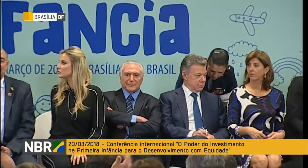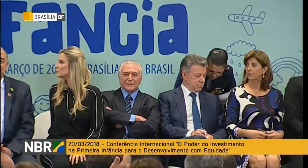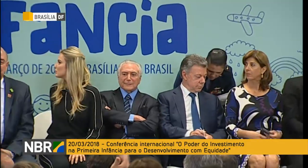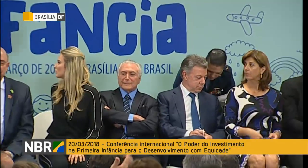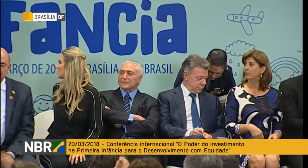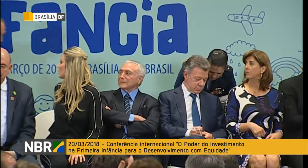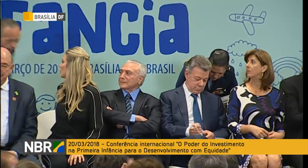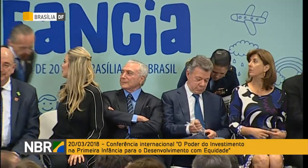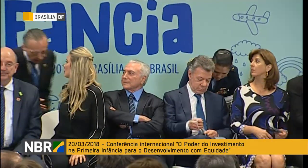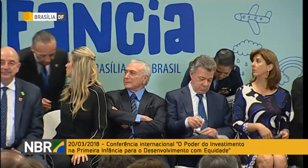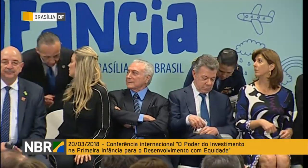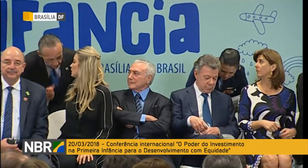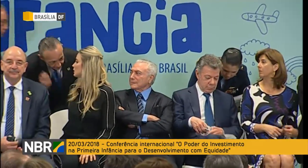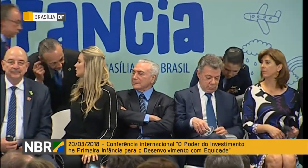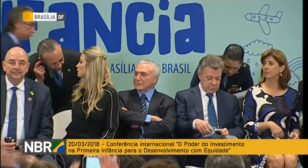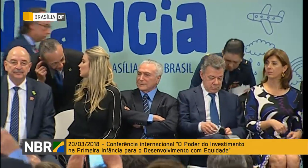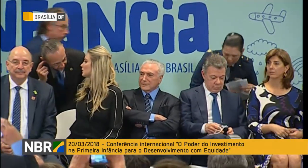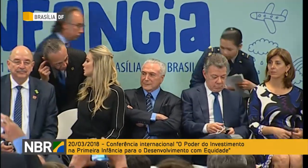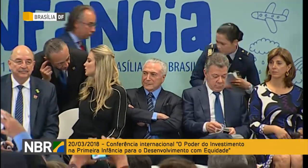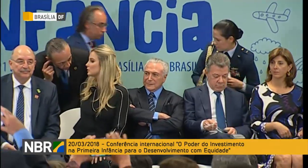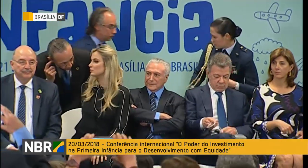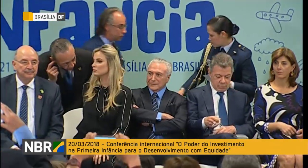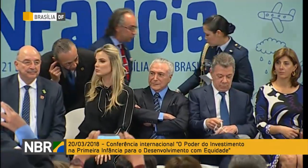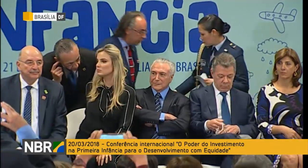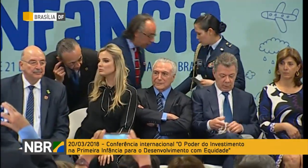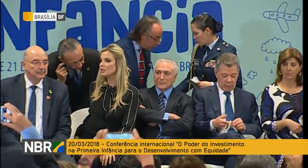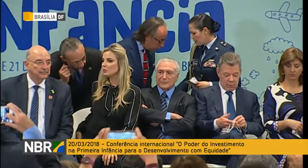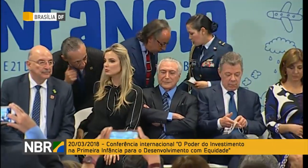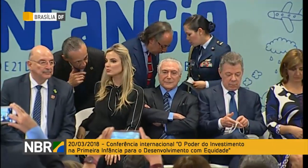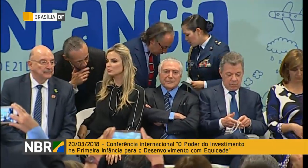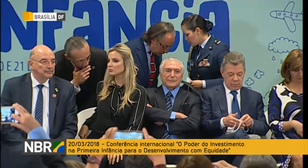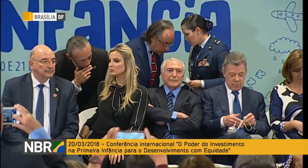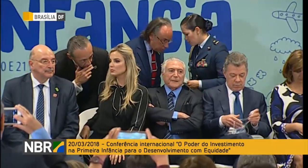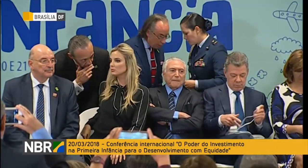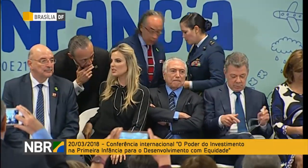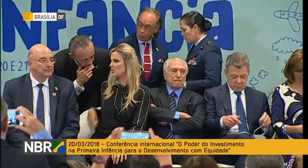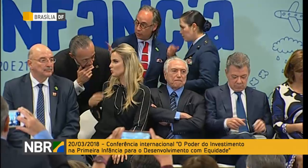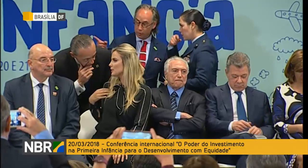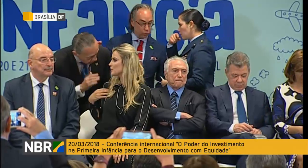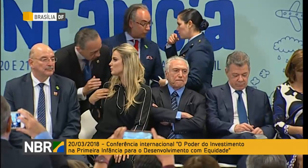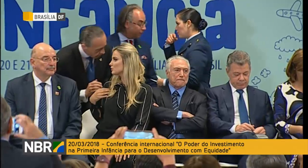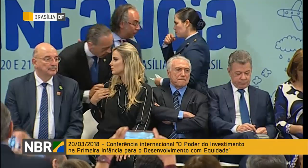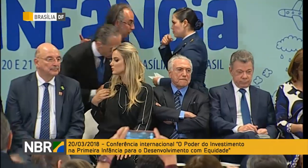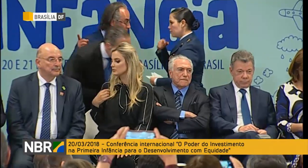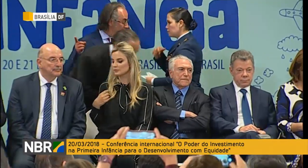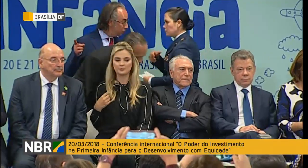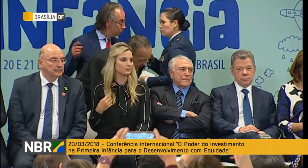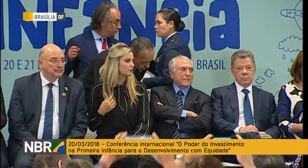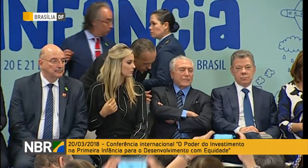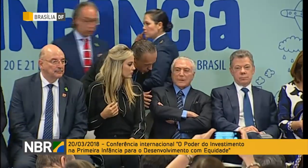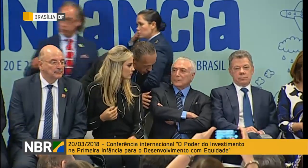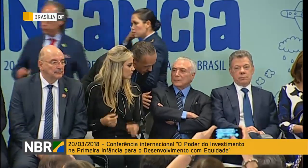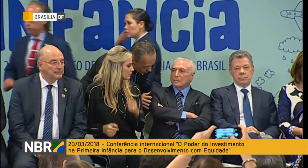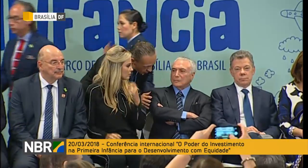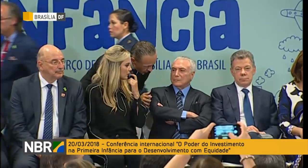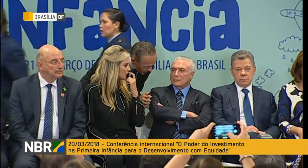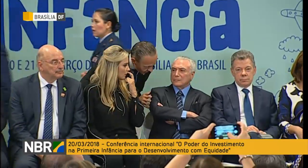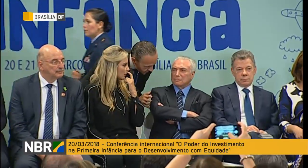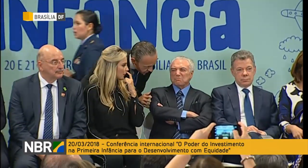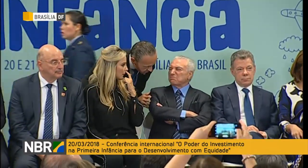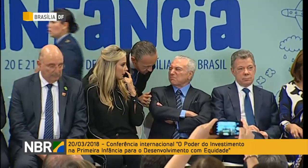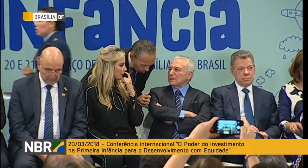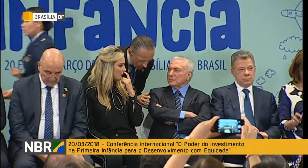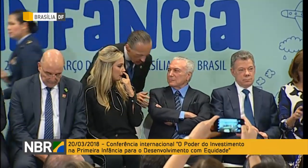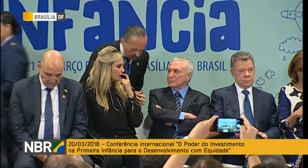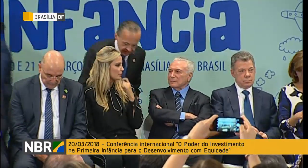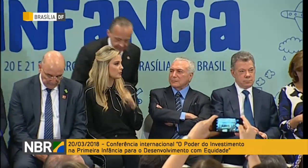Dando início à cerimônia de abertura do seminário O Poder do Investimento na Primeira Infância para o